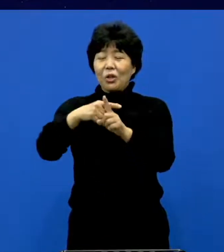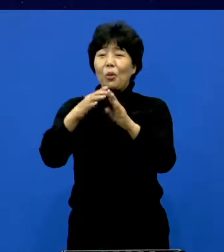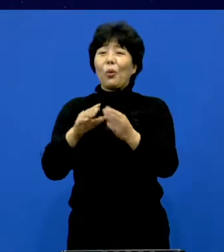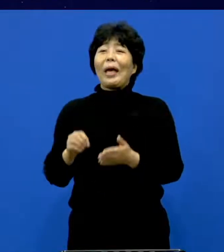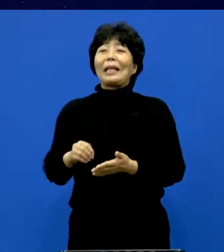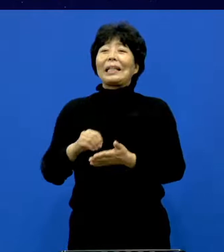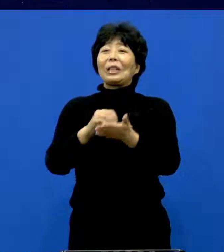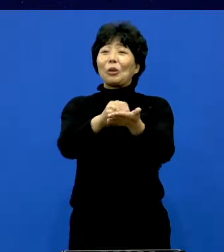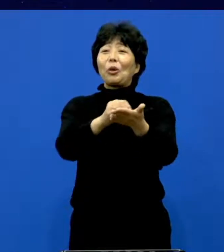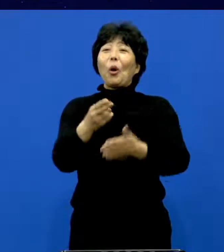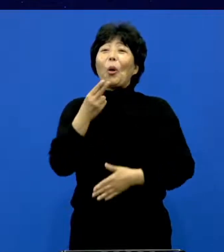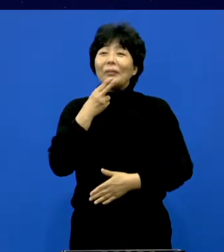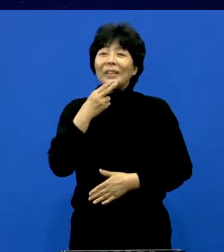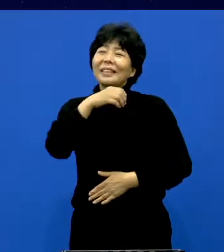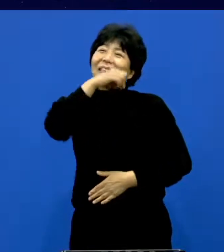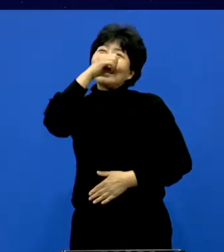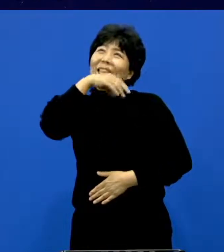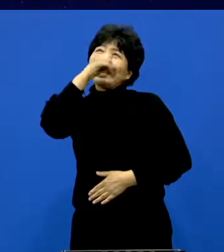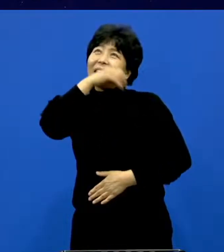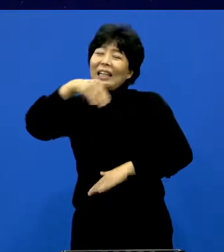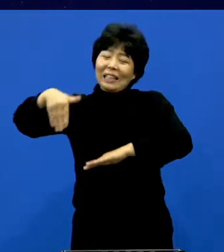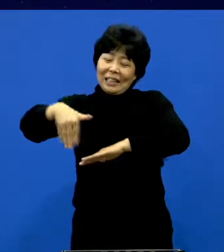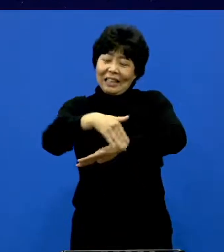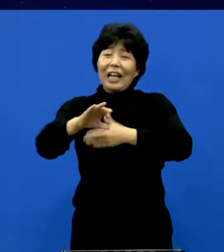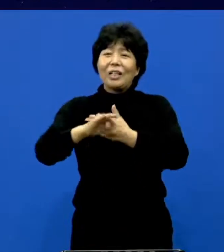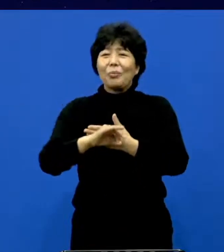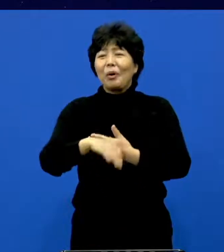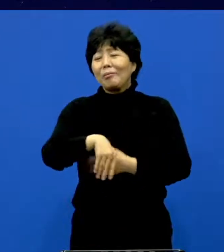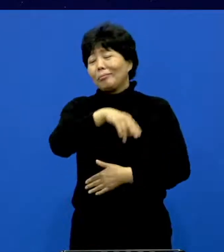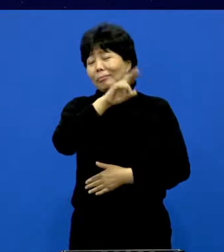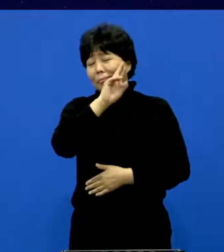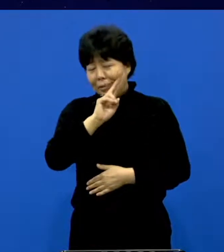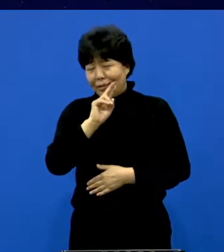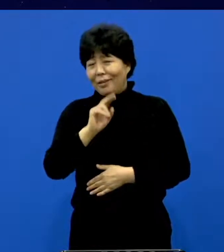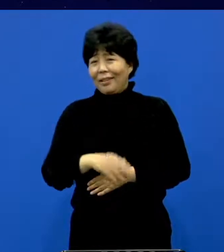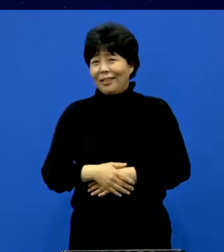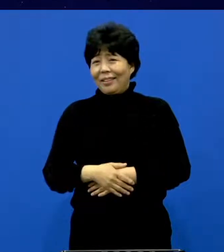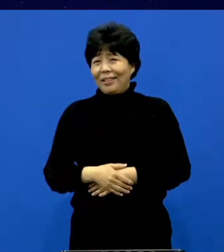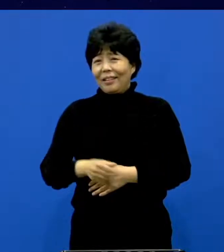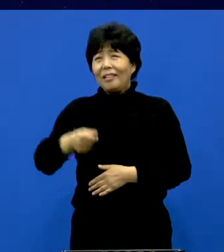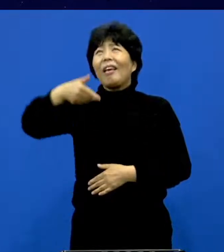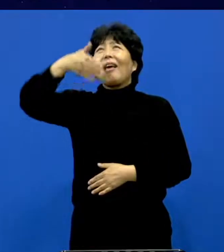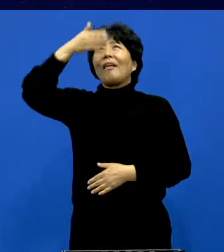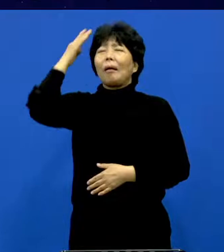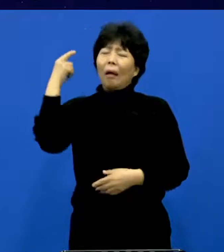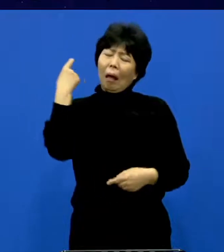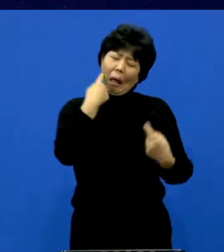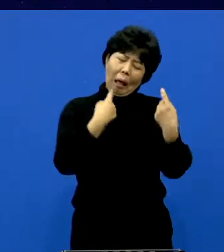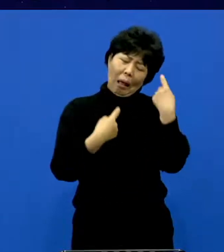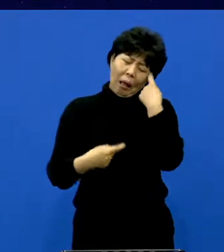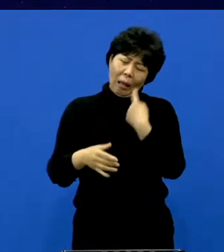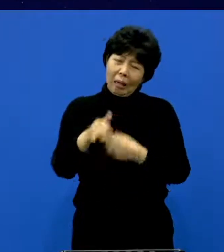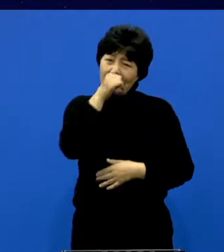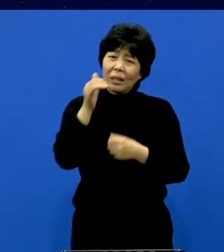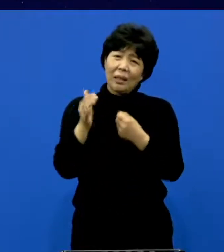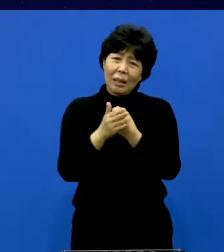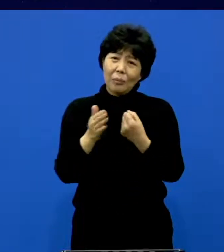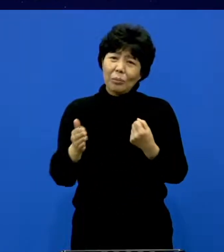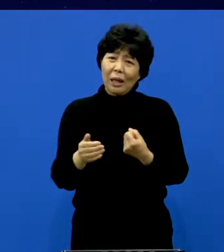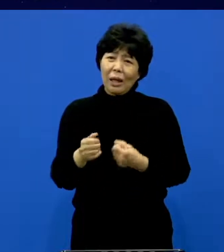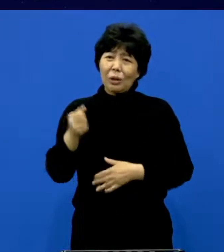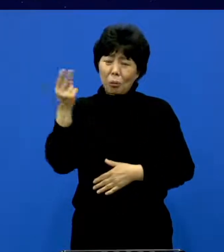훨씬 좋지, 자꾸 들어가는 거는 힘든 거예요. 이전에도 상처가 있던 사람들은 더 이렇게 알러지 반응을 이렇게.